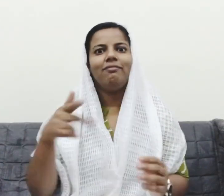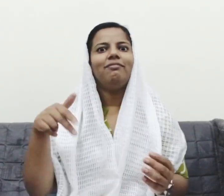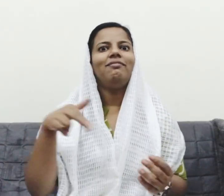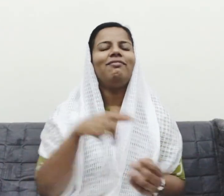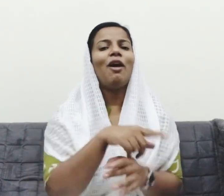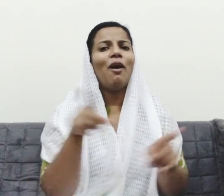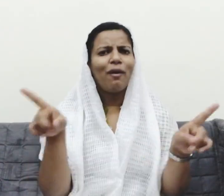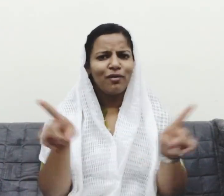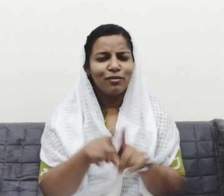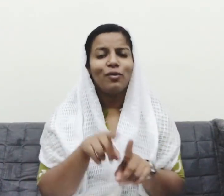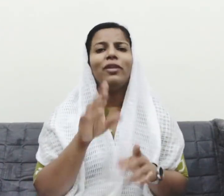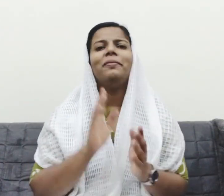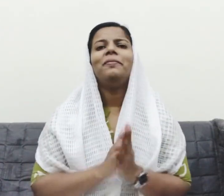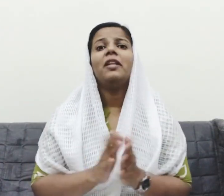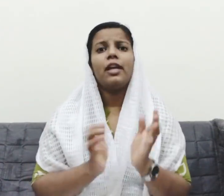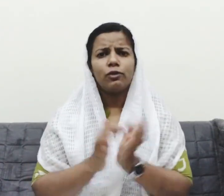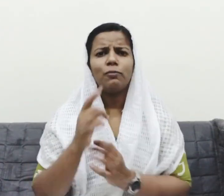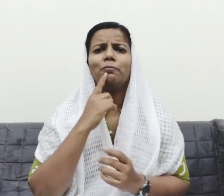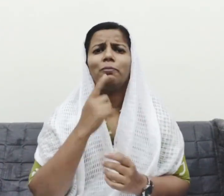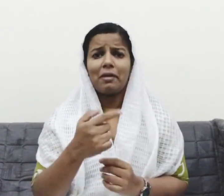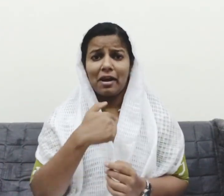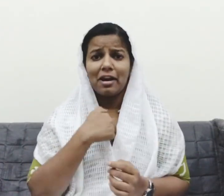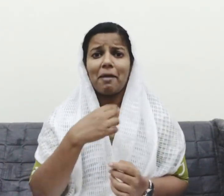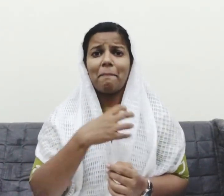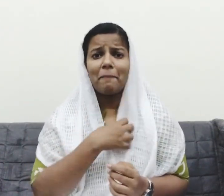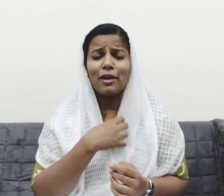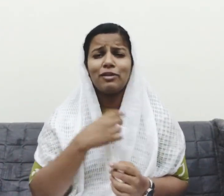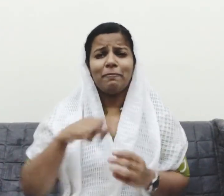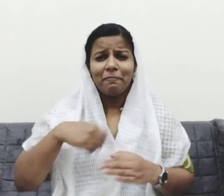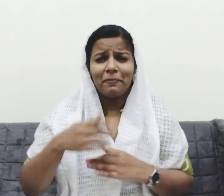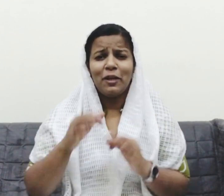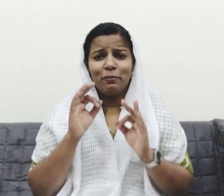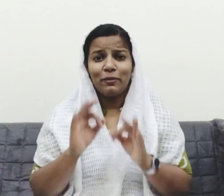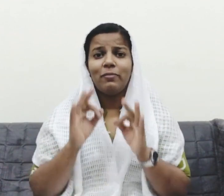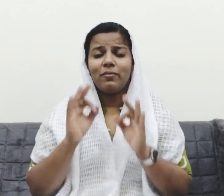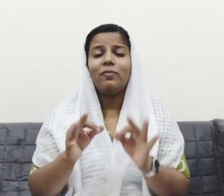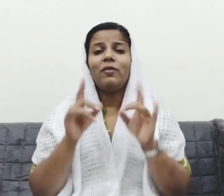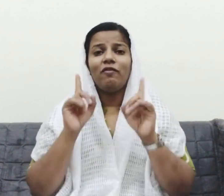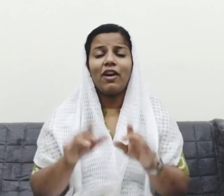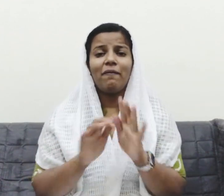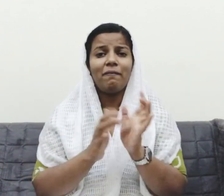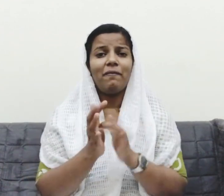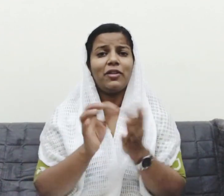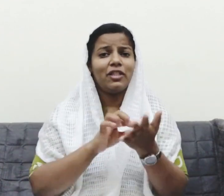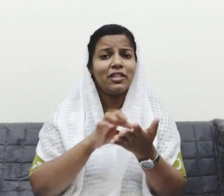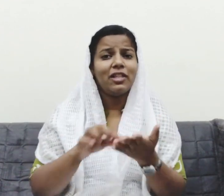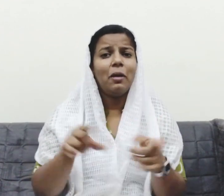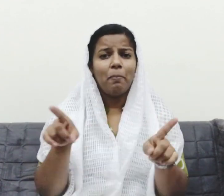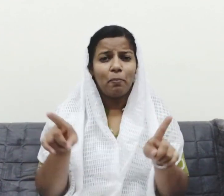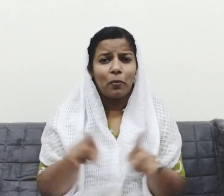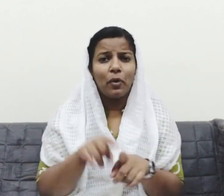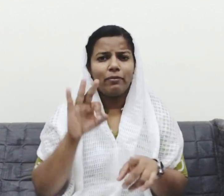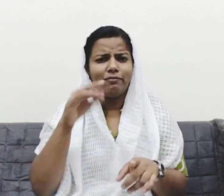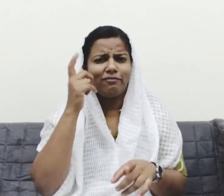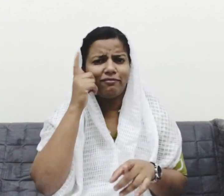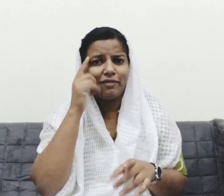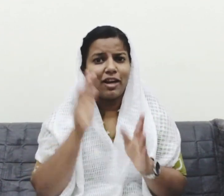പോരാൻ പറഞ്ഞു. ഇതുപോലെ ഇന്ന് പകൽക്കാലം കർത്താവിനോട് പറഞ്ഞു, കർത്താവ് എന്റെ മനസ്സനുദിനം ഒന്ന് പുതുക്കി തരണം. ദൈവവചനപ്രകാരം വചനപ്രകാരം ചിന്തിക്കാൻ,